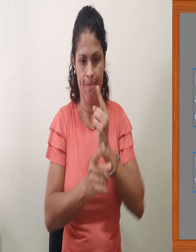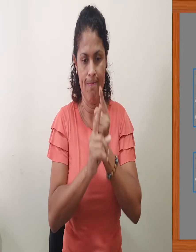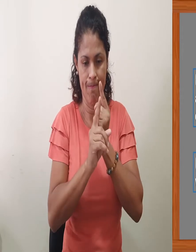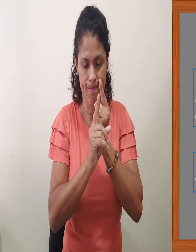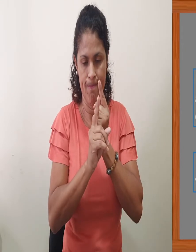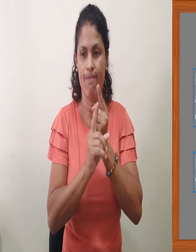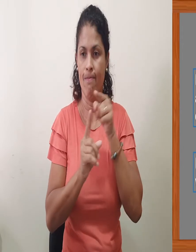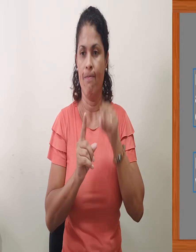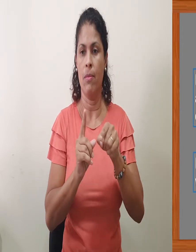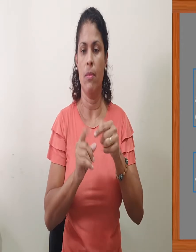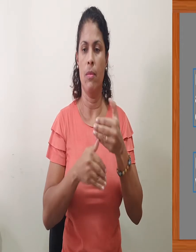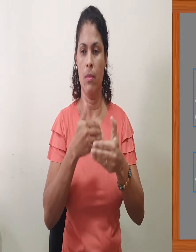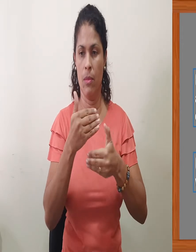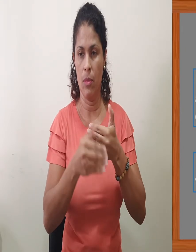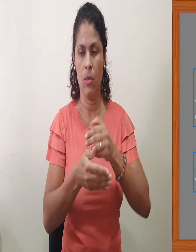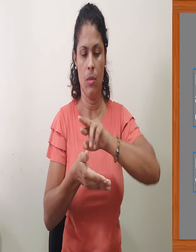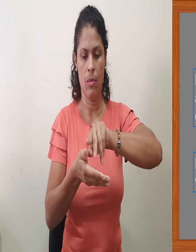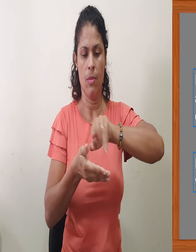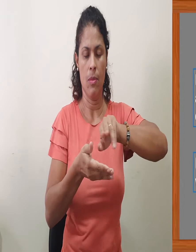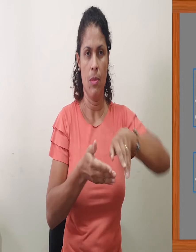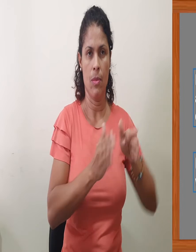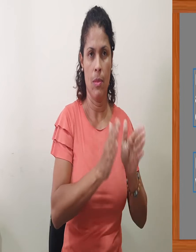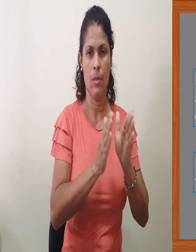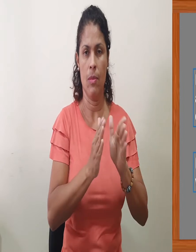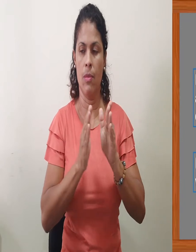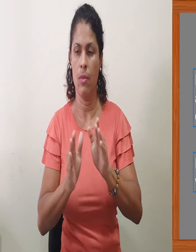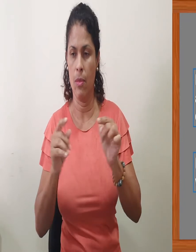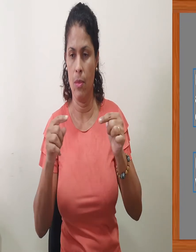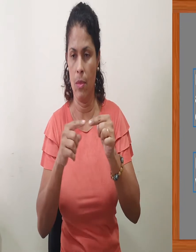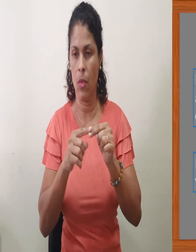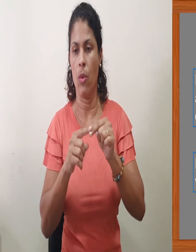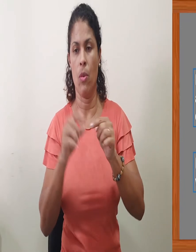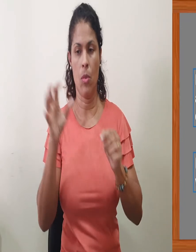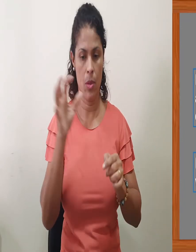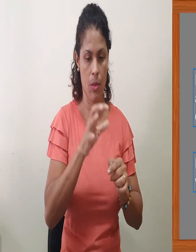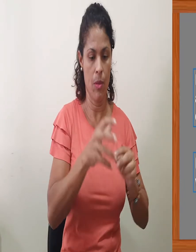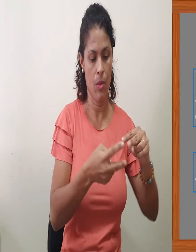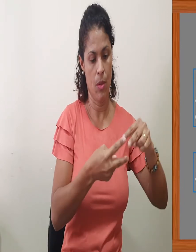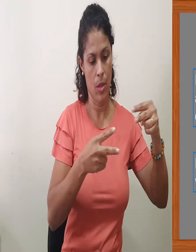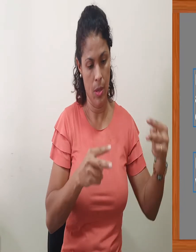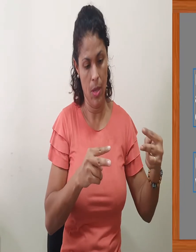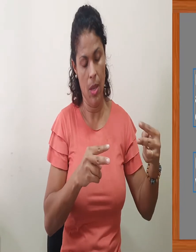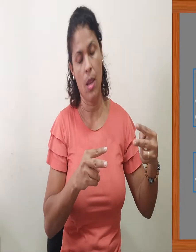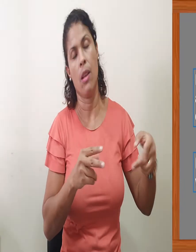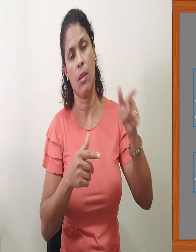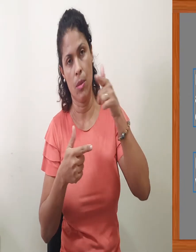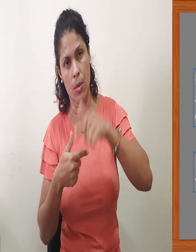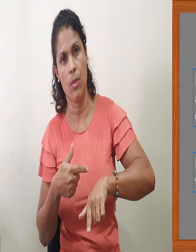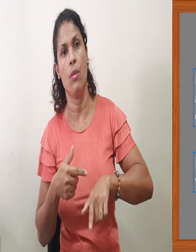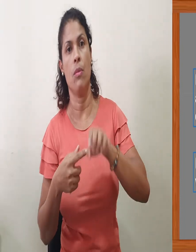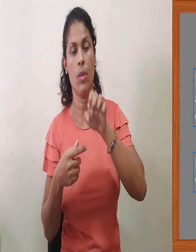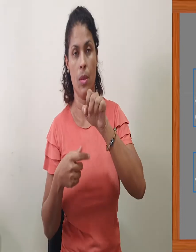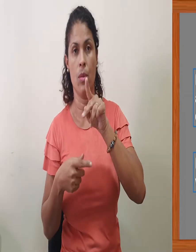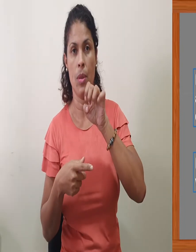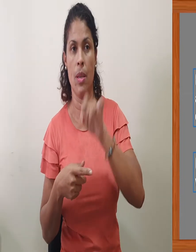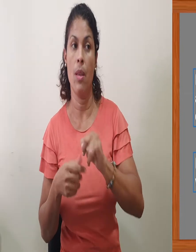A oncogênese é um processo muito lento e gradual. Pode levar vários anos até que uma única célula neoplásica